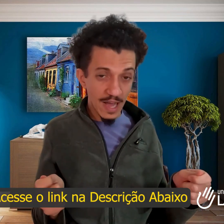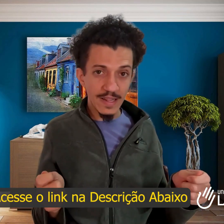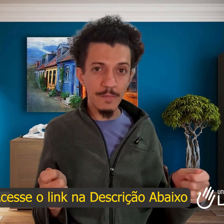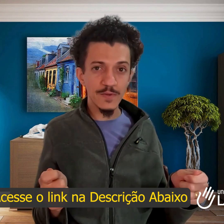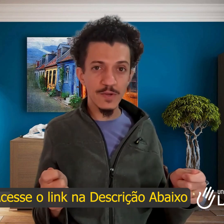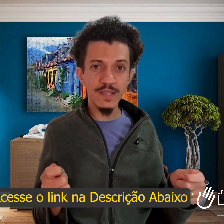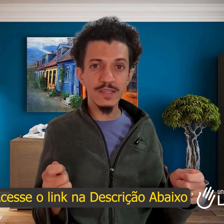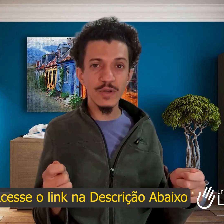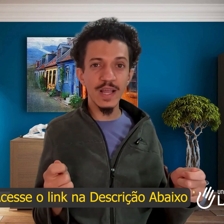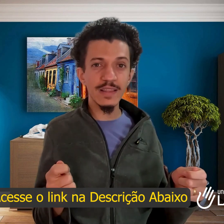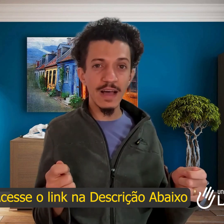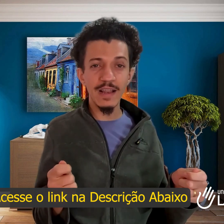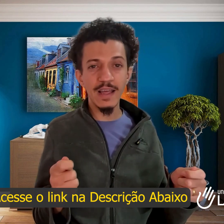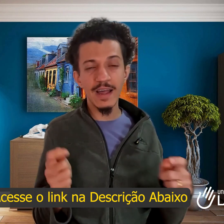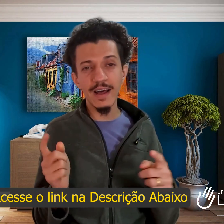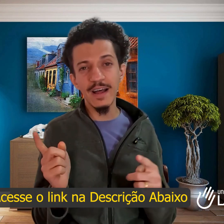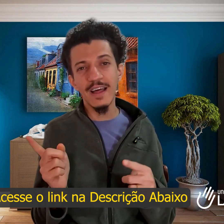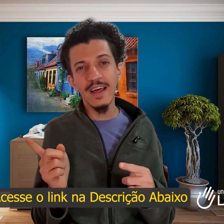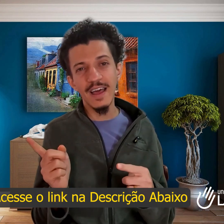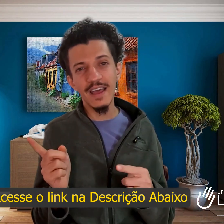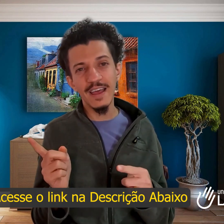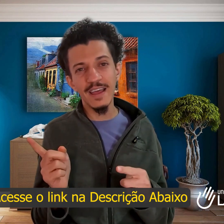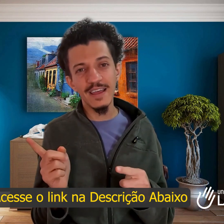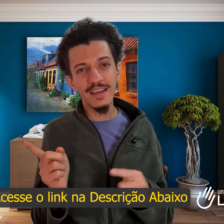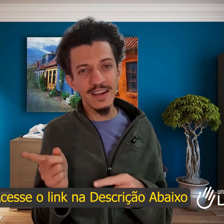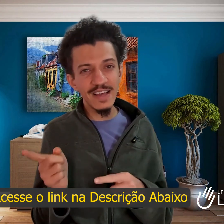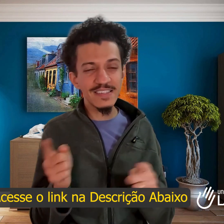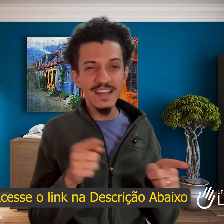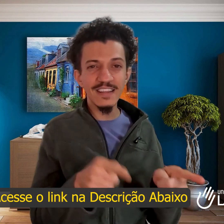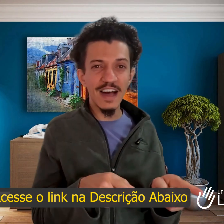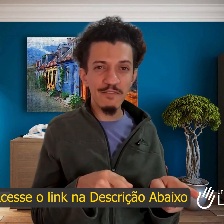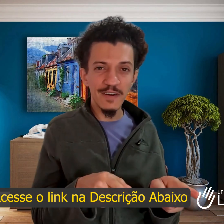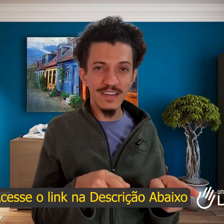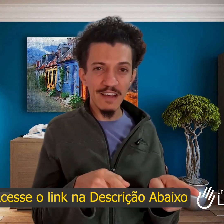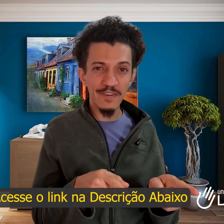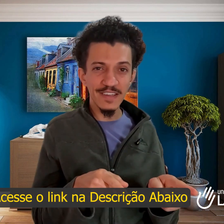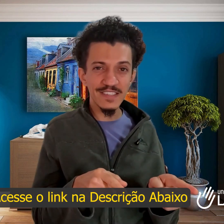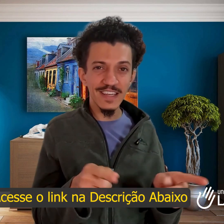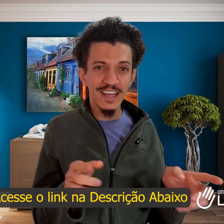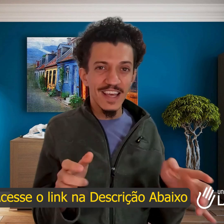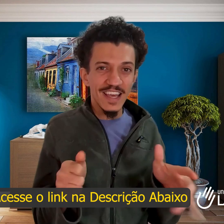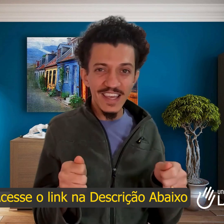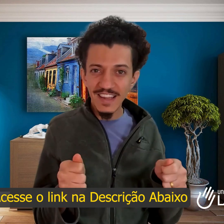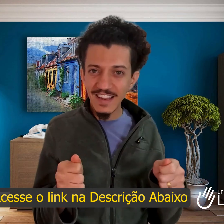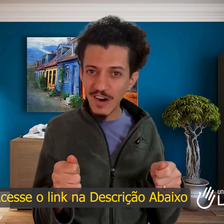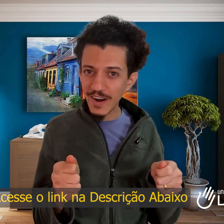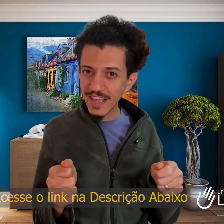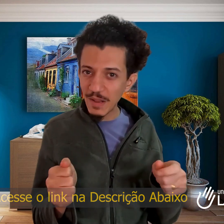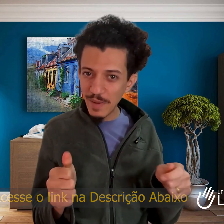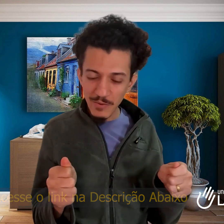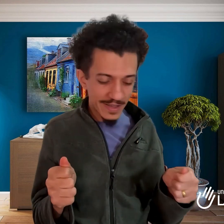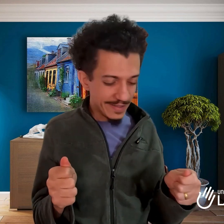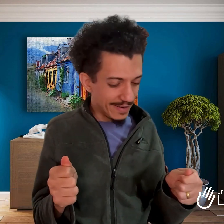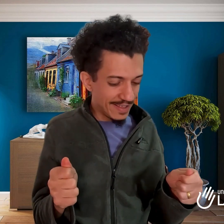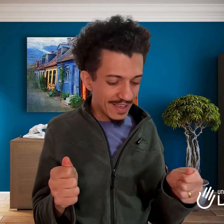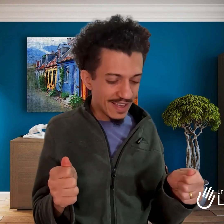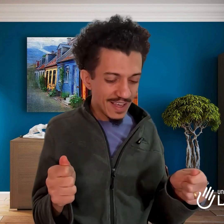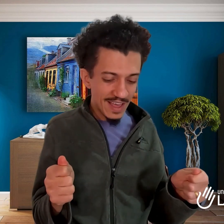cardápio, só que isso aí ele era inglês, ele estava na França, e na hora que ele pegou aquilo ali,